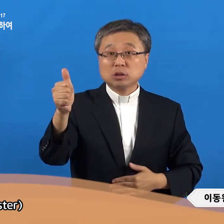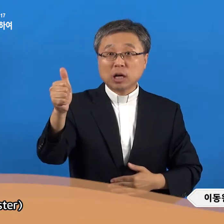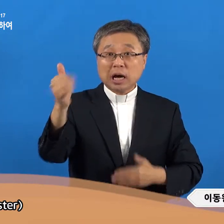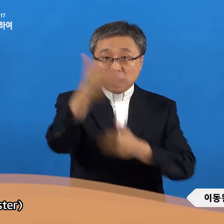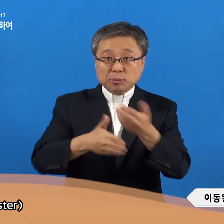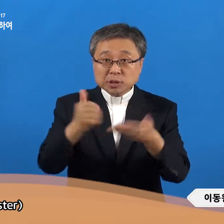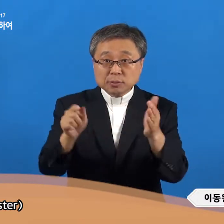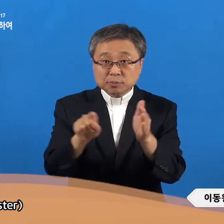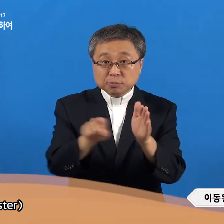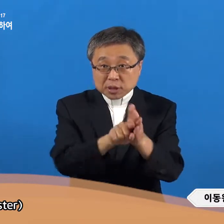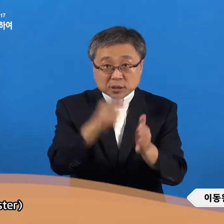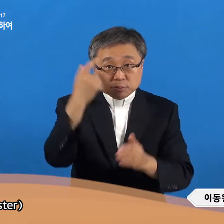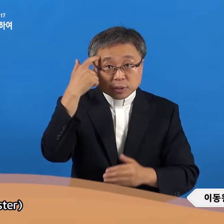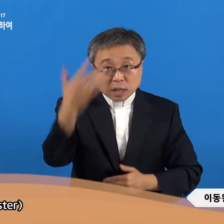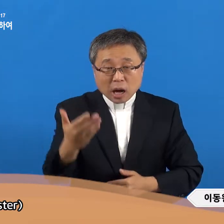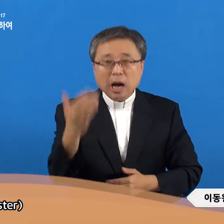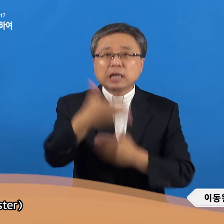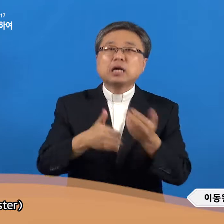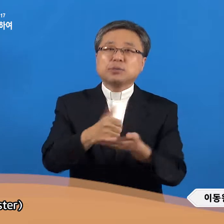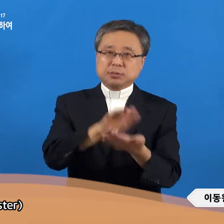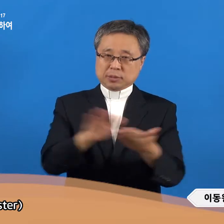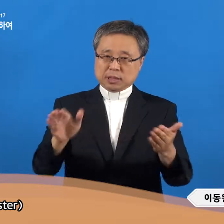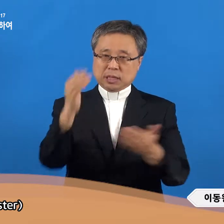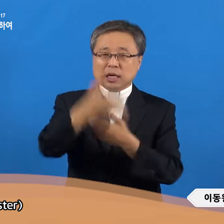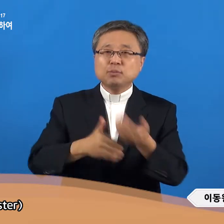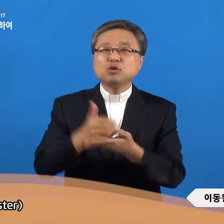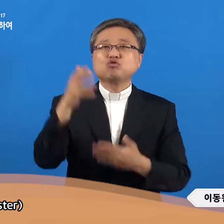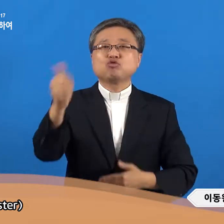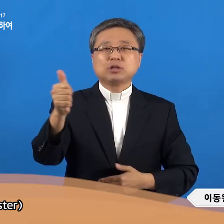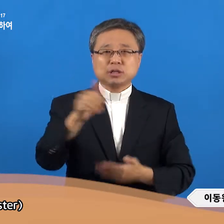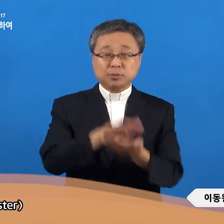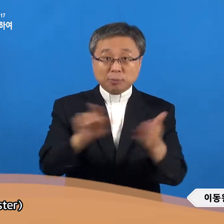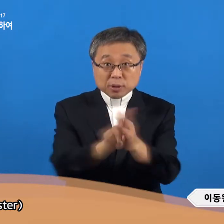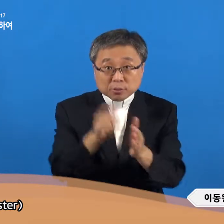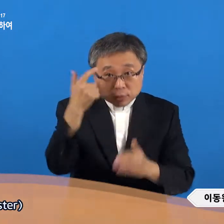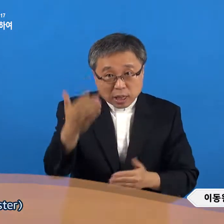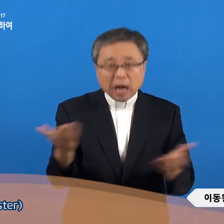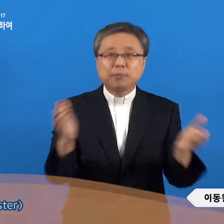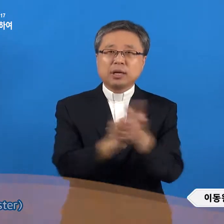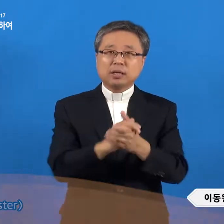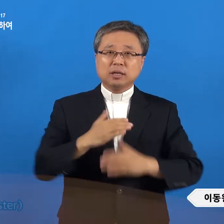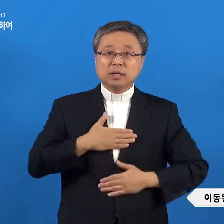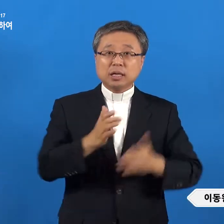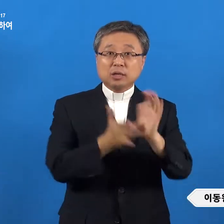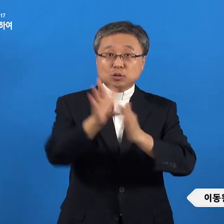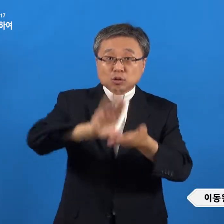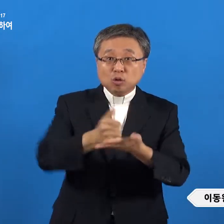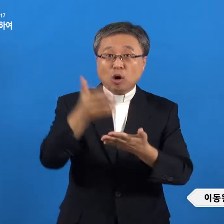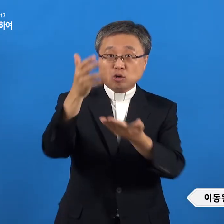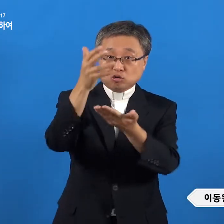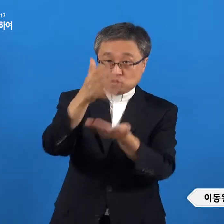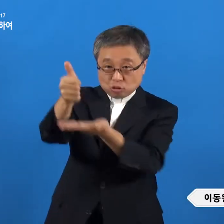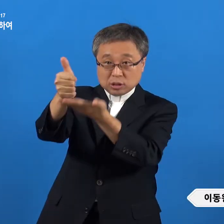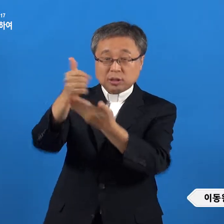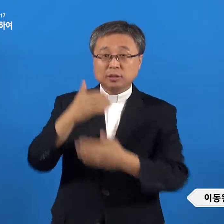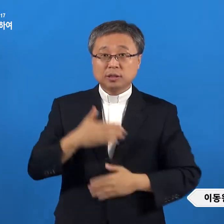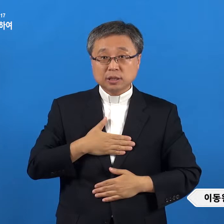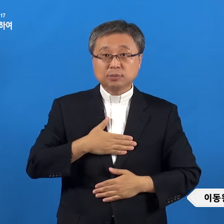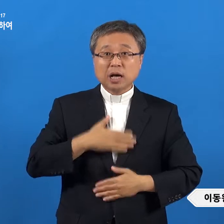믿으십니까? 하나님이 주인이세요. 네, 예수 그리스도가 주인이십니다. 하나님의 아들이신 그리스도,